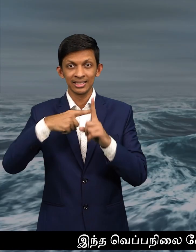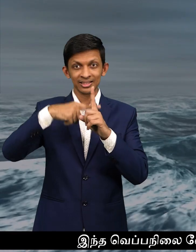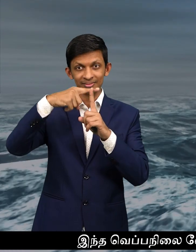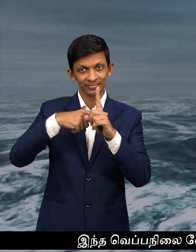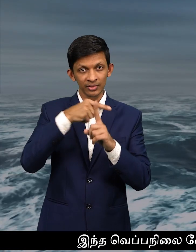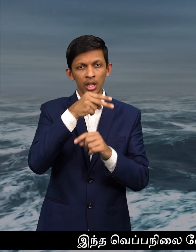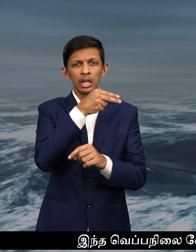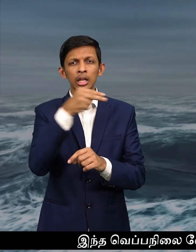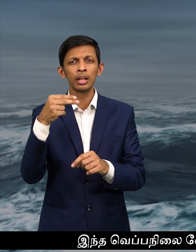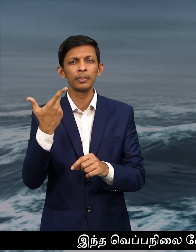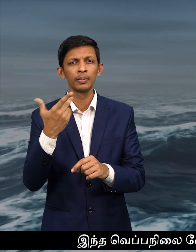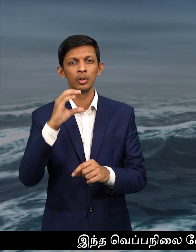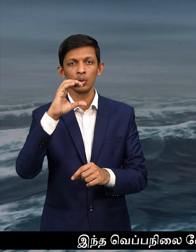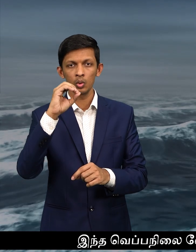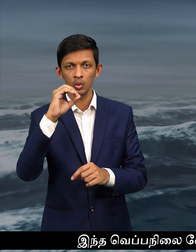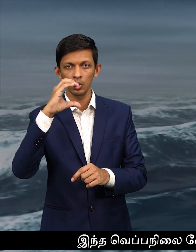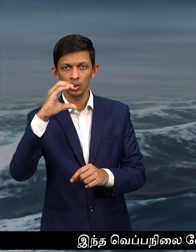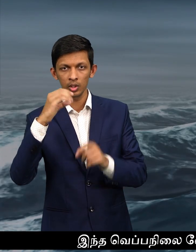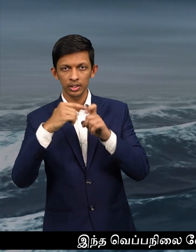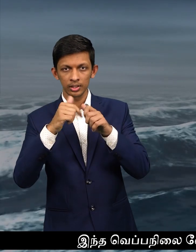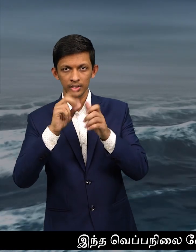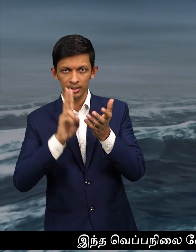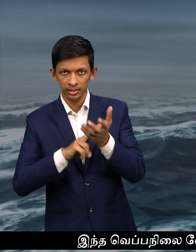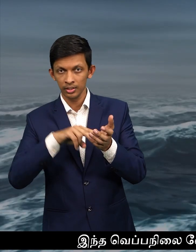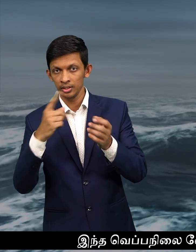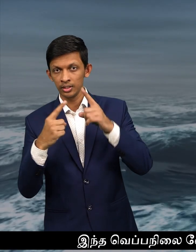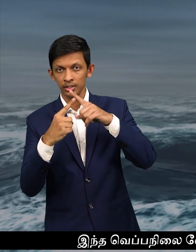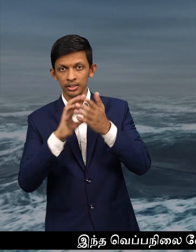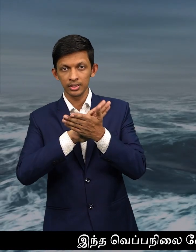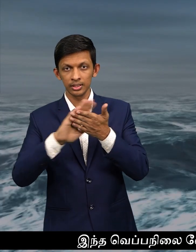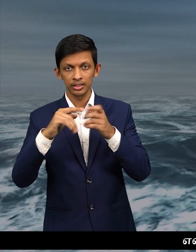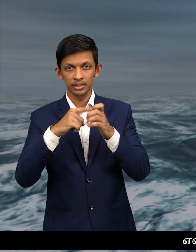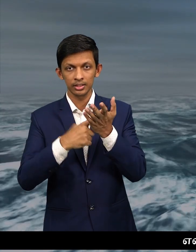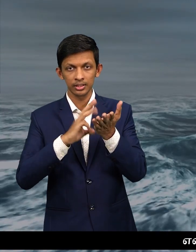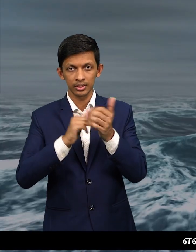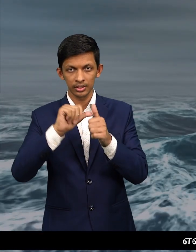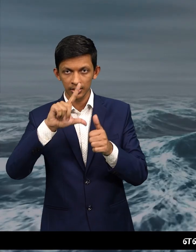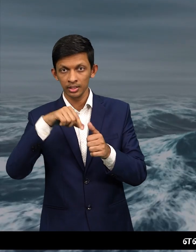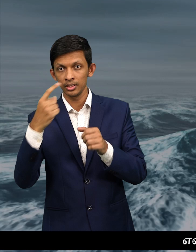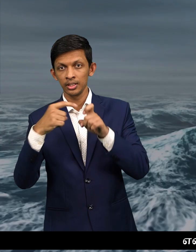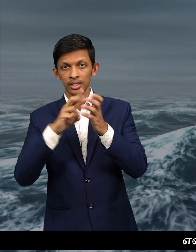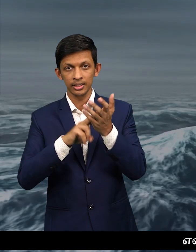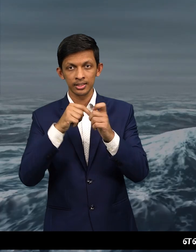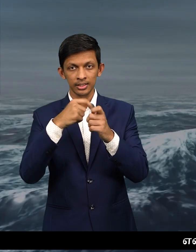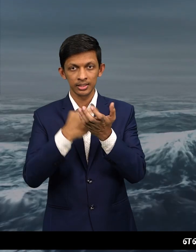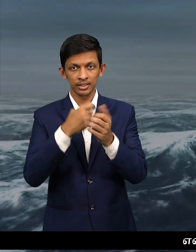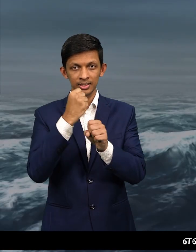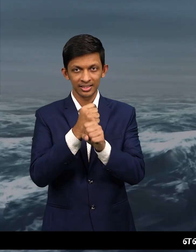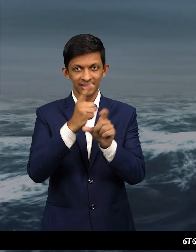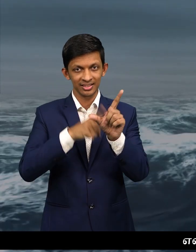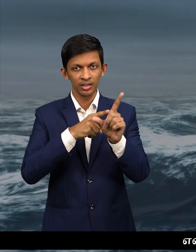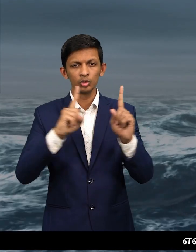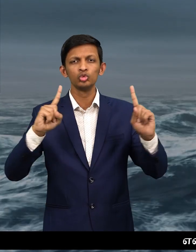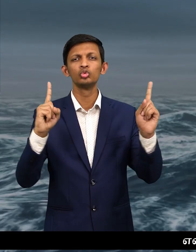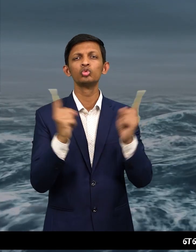இந்த வெப்பநிலை வேறுபாடு பெருங்கடல் வெப்ப ஆற்றல், அதாவது OTE என்று அழைக்கப்படுகிறது.